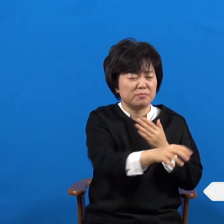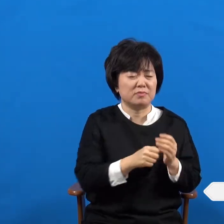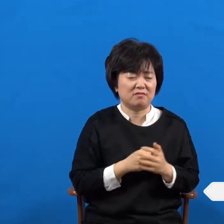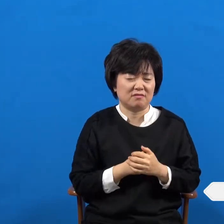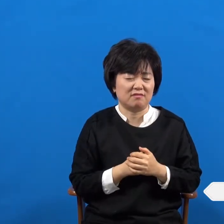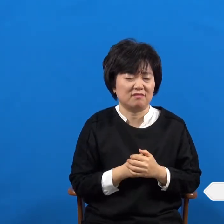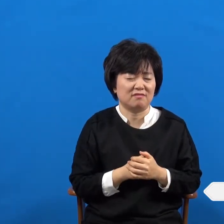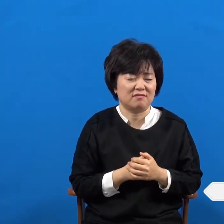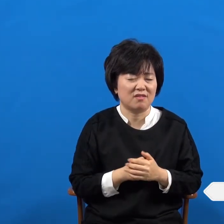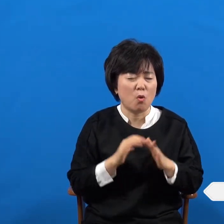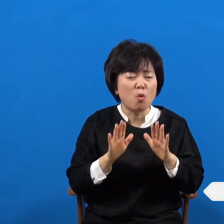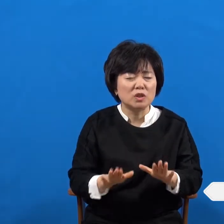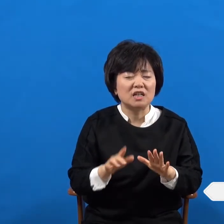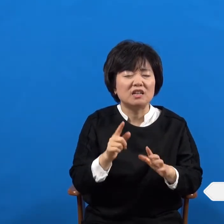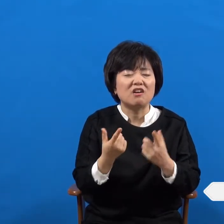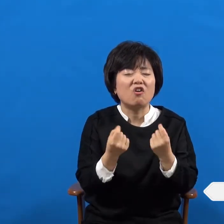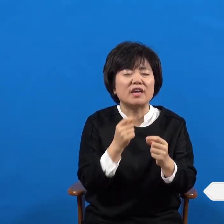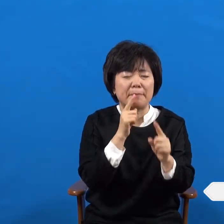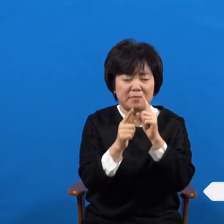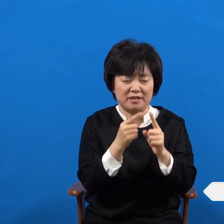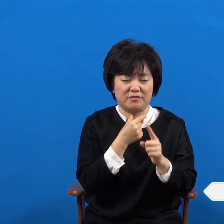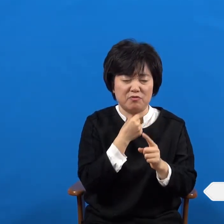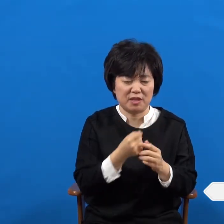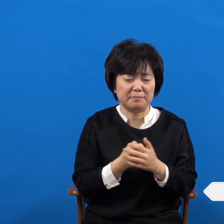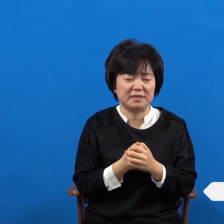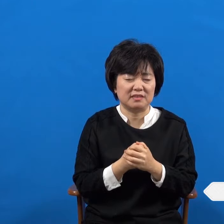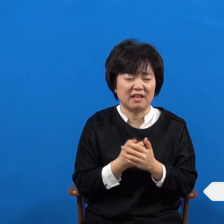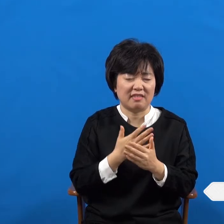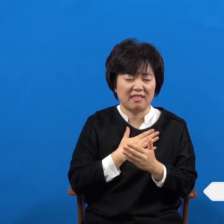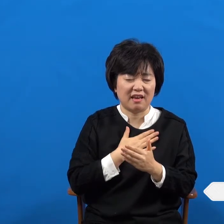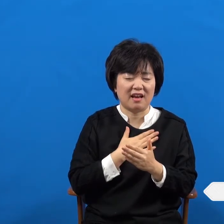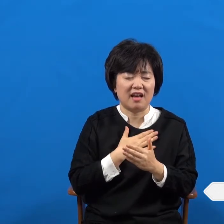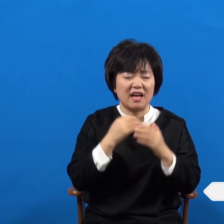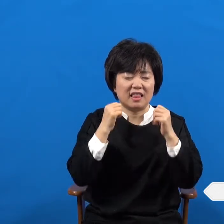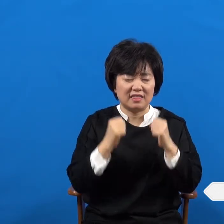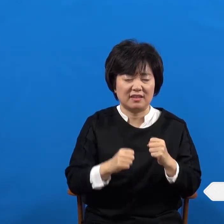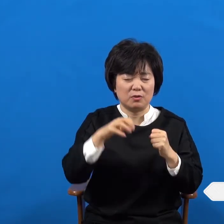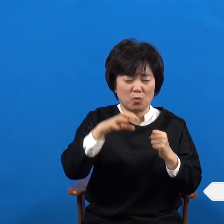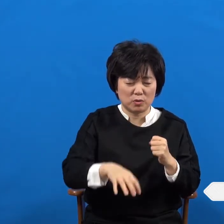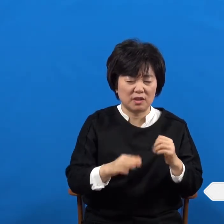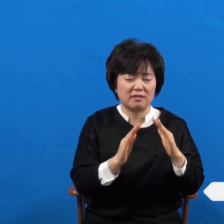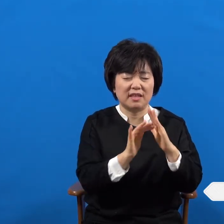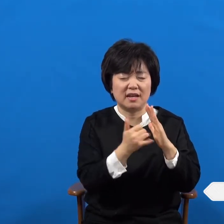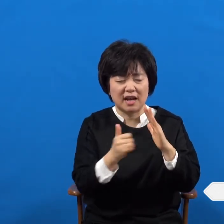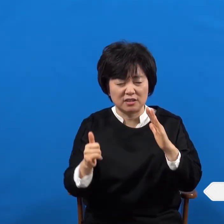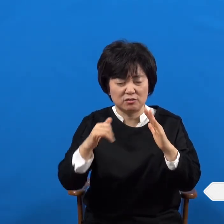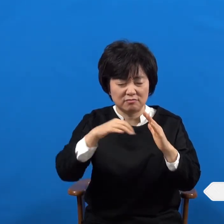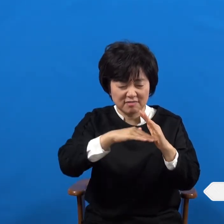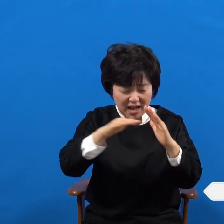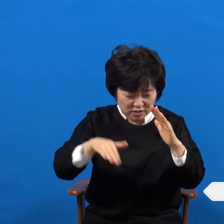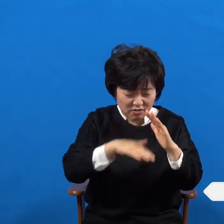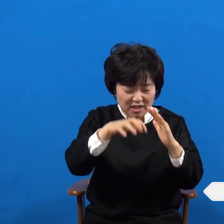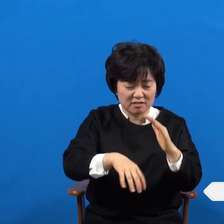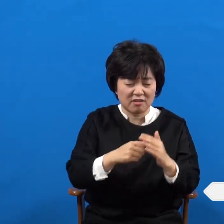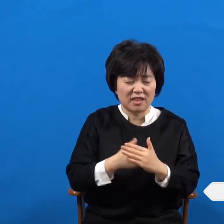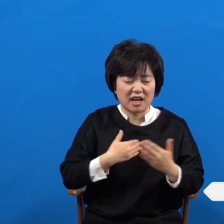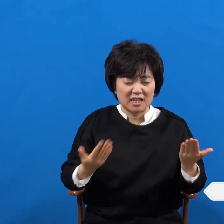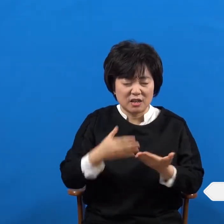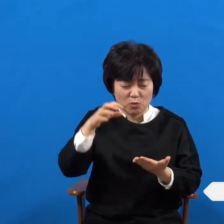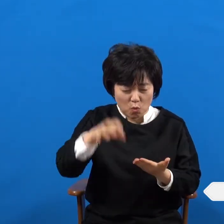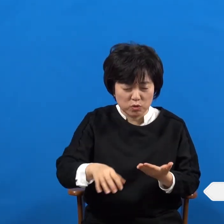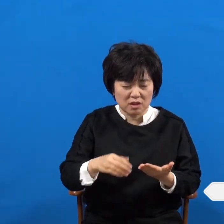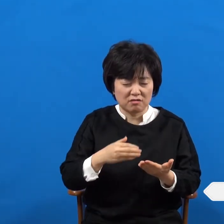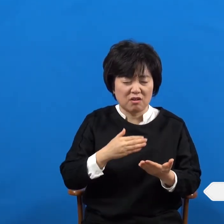오늘 그렇게 주님 앞에 나가기를 원합니다. 하나님, 내가 있는 곳에서, 우리 가정에서부터, 우리의 일터에서부터,